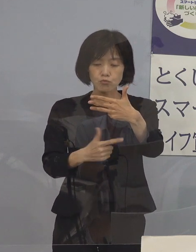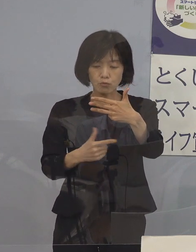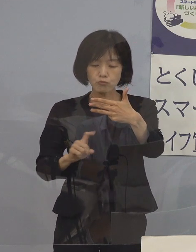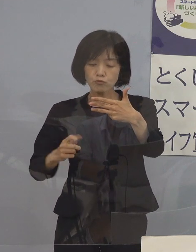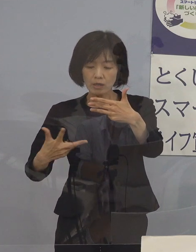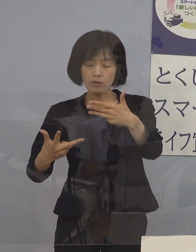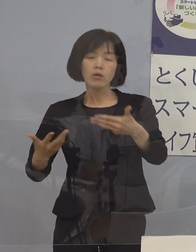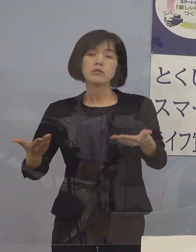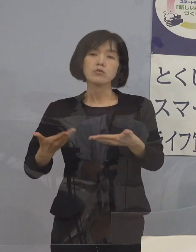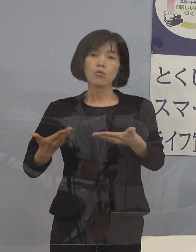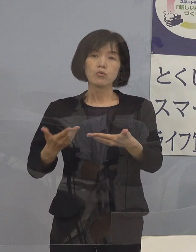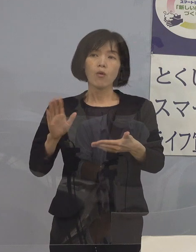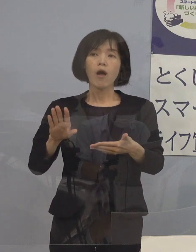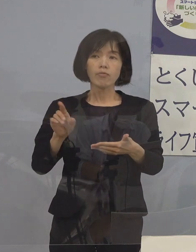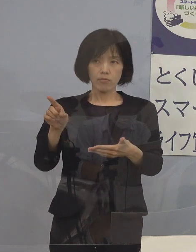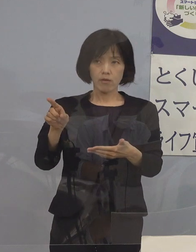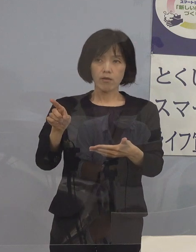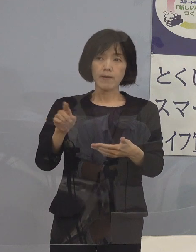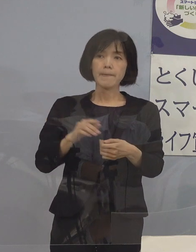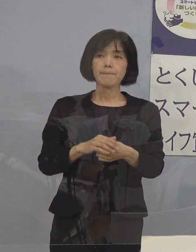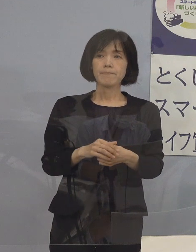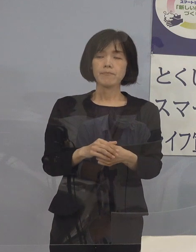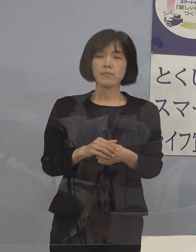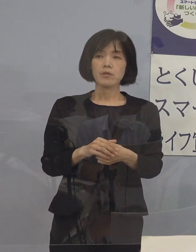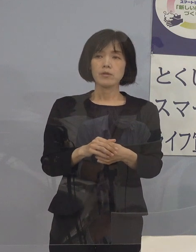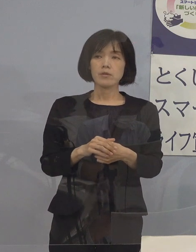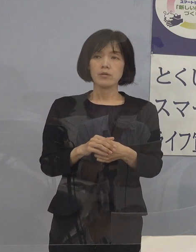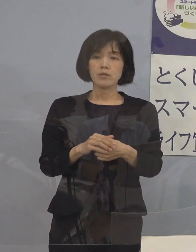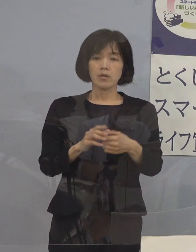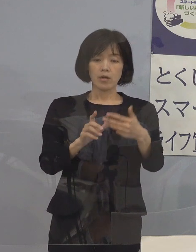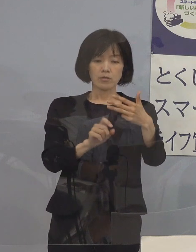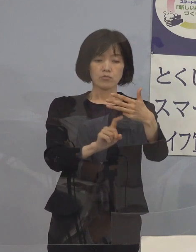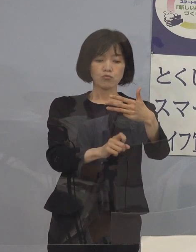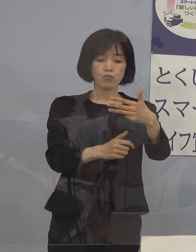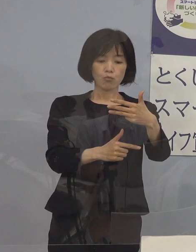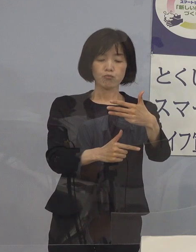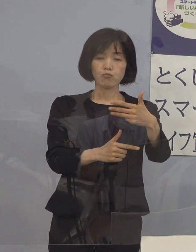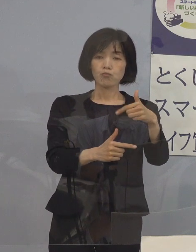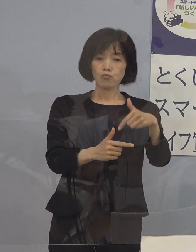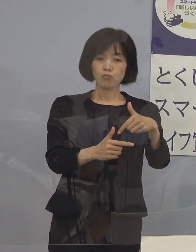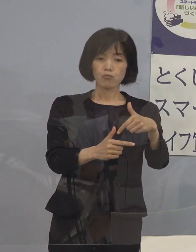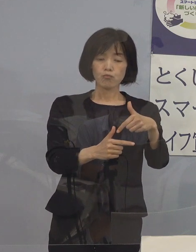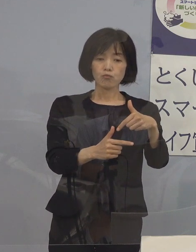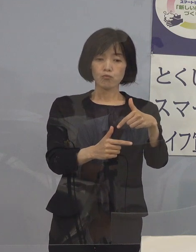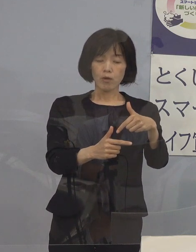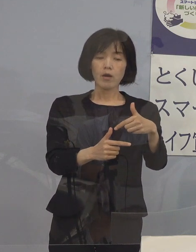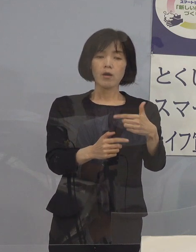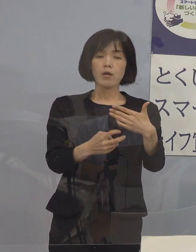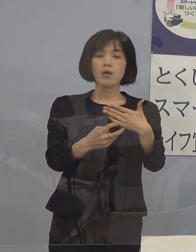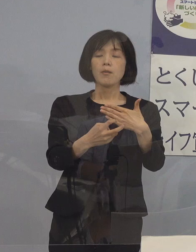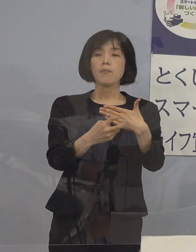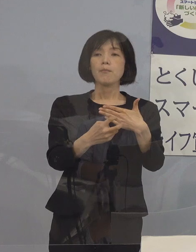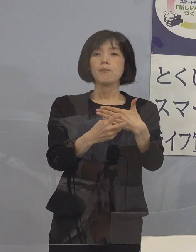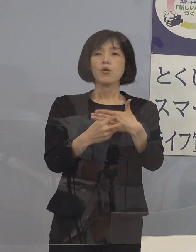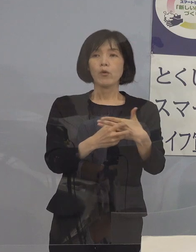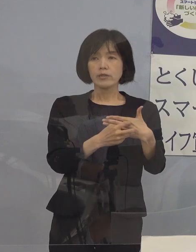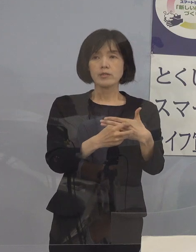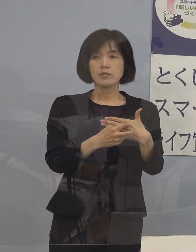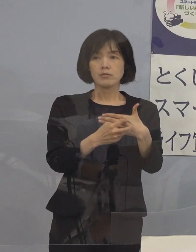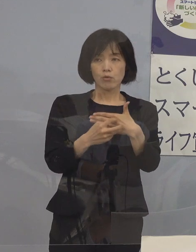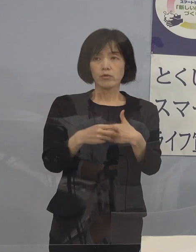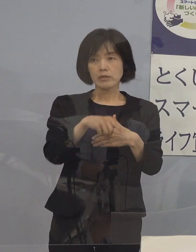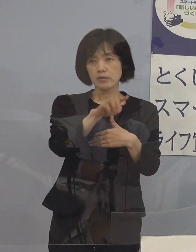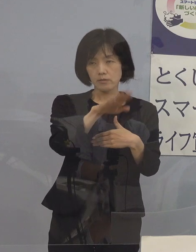間仕事に従事をされています。8月の16日ちょうど空いている日は医療機関に受診をされ